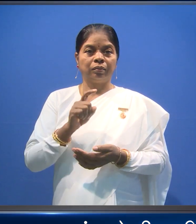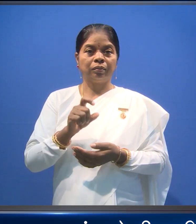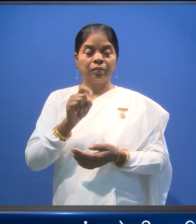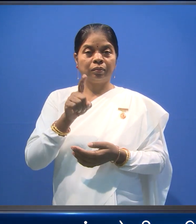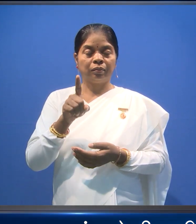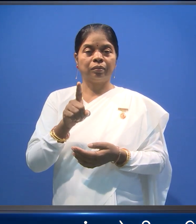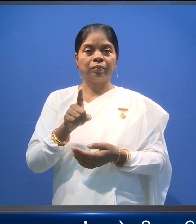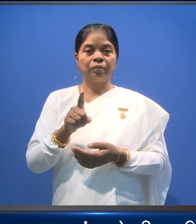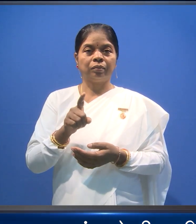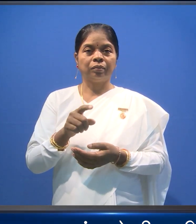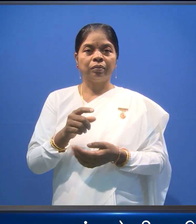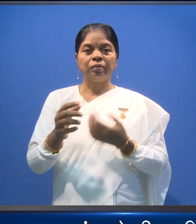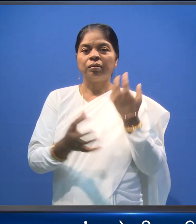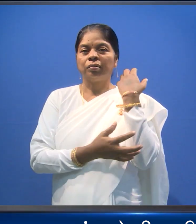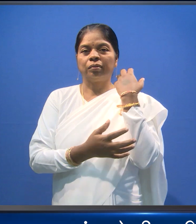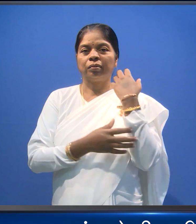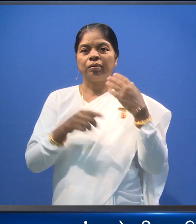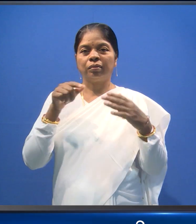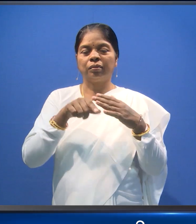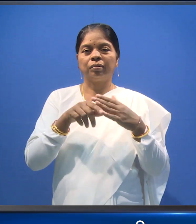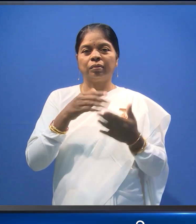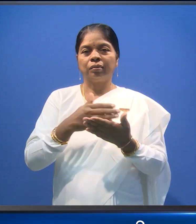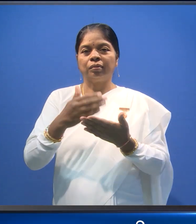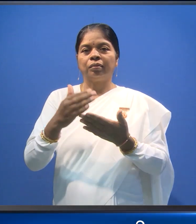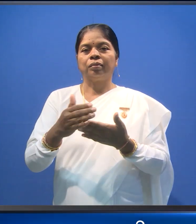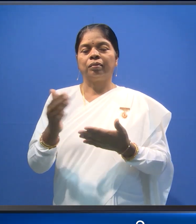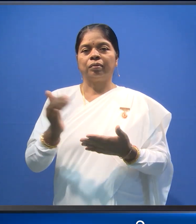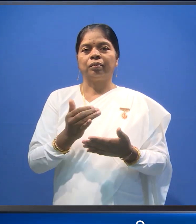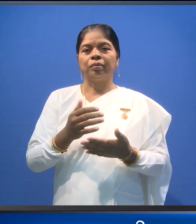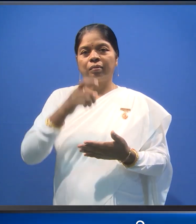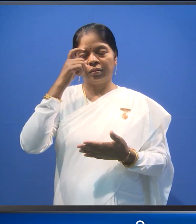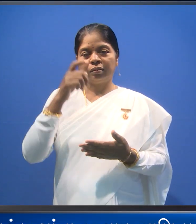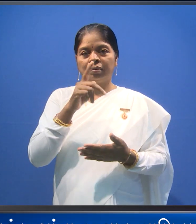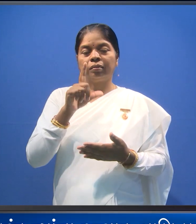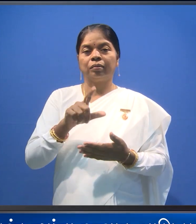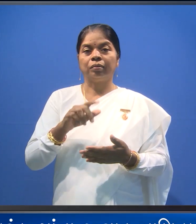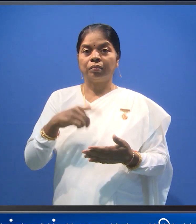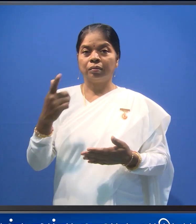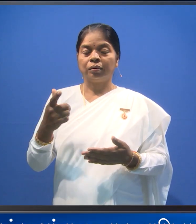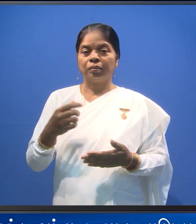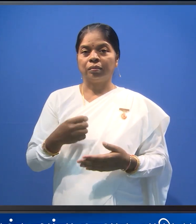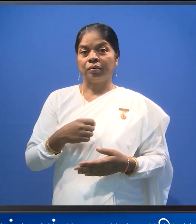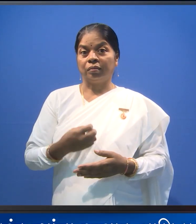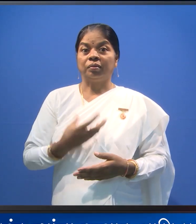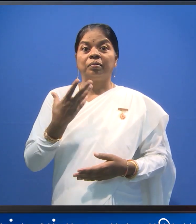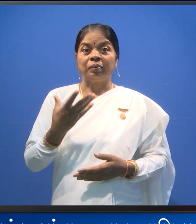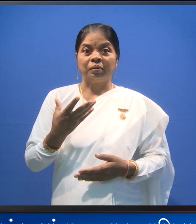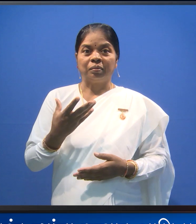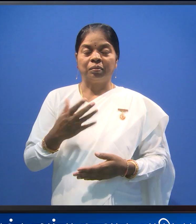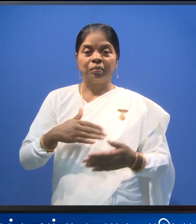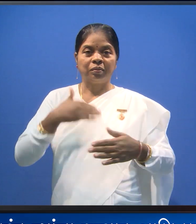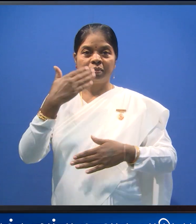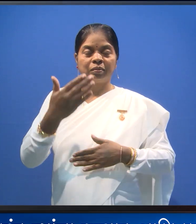यानंतर देखील गरिबीने त्यांच्या मार्गात अडचणी आणण्याचा प्रयत्न केला, परंतु त्यांचा उत्साह आणि